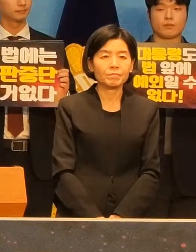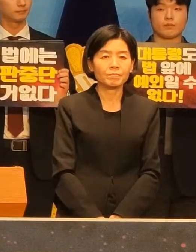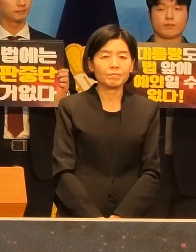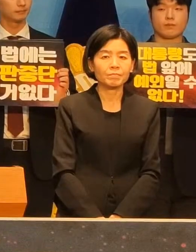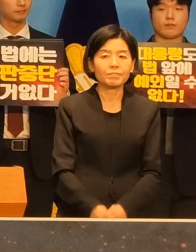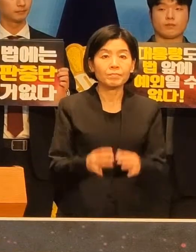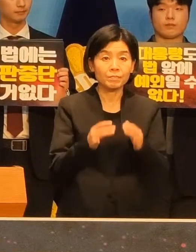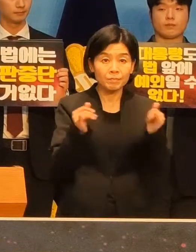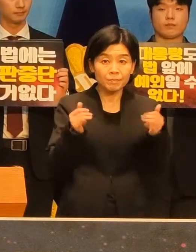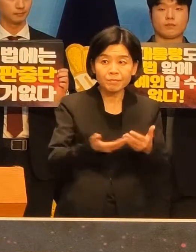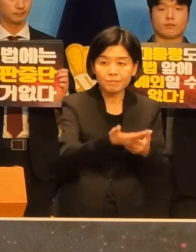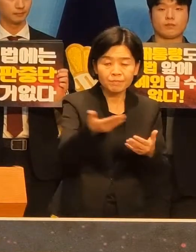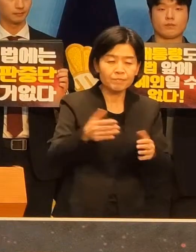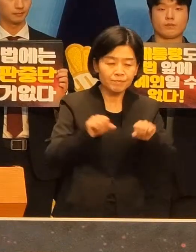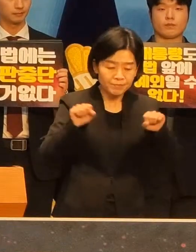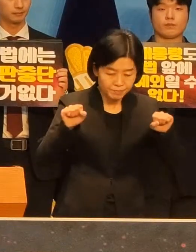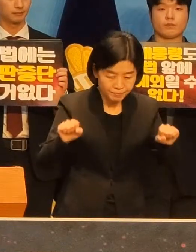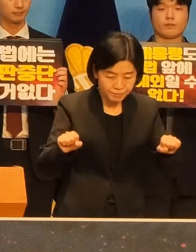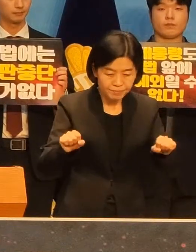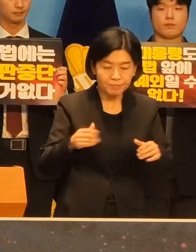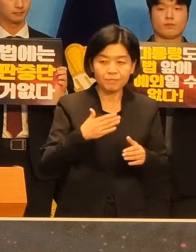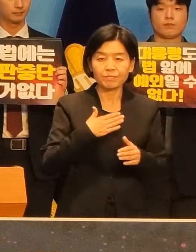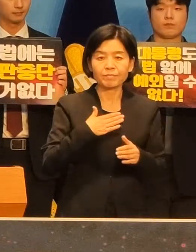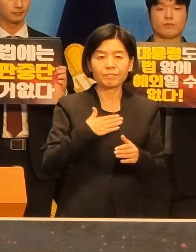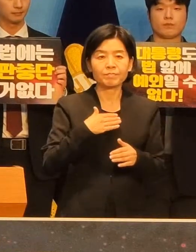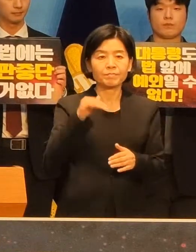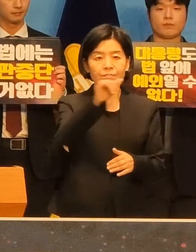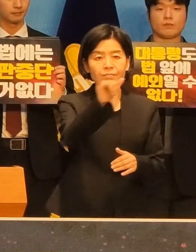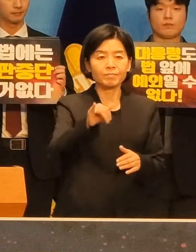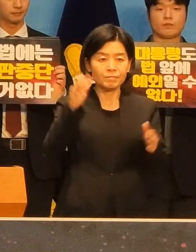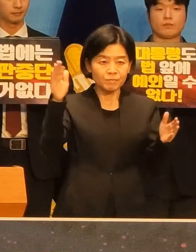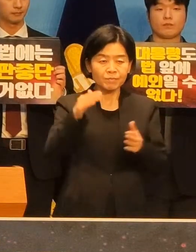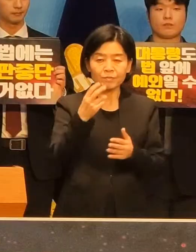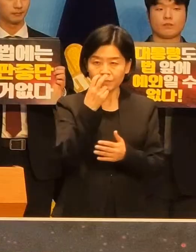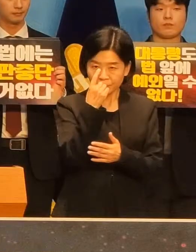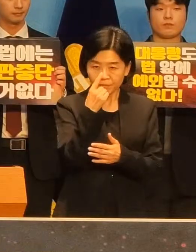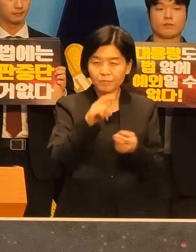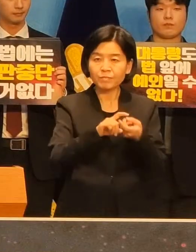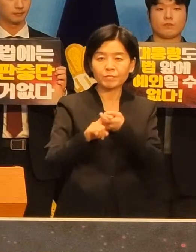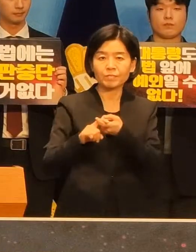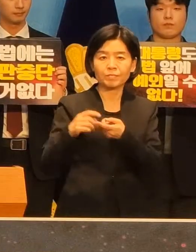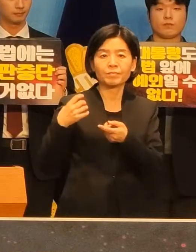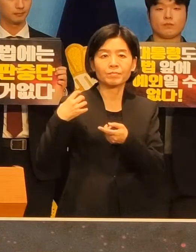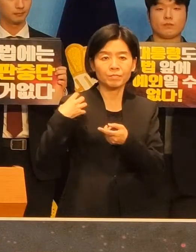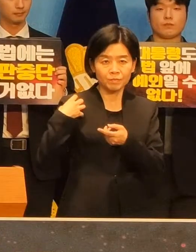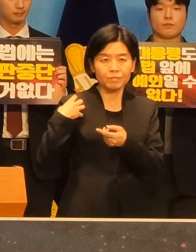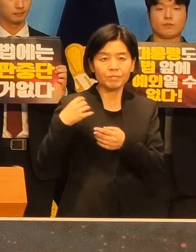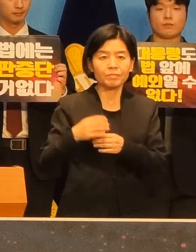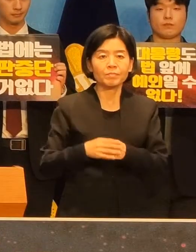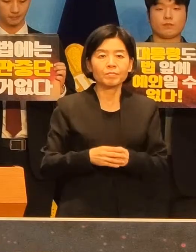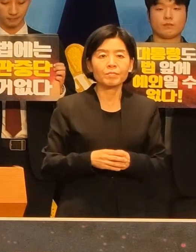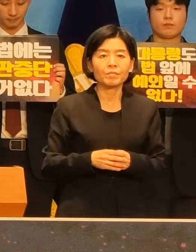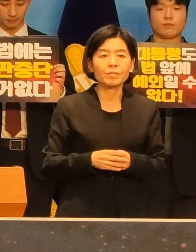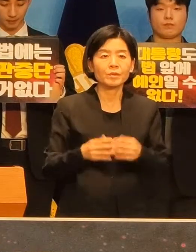국민 여러분 안녕하십니까? 저는 전국학생수호연합을 대변하는 김정윤입니다.